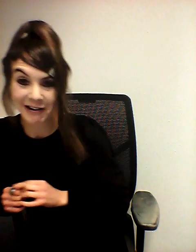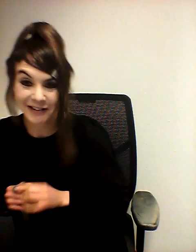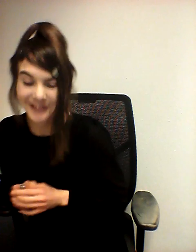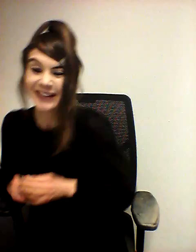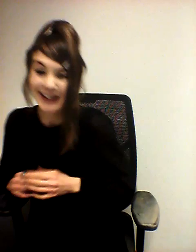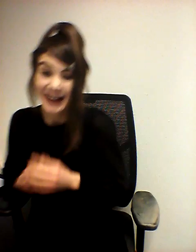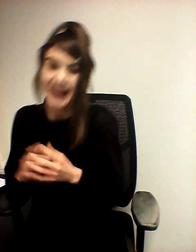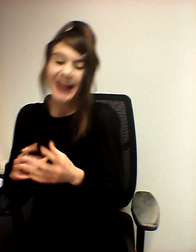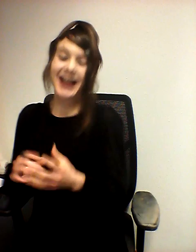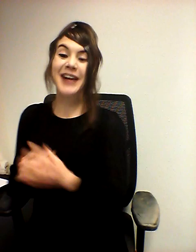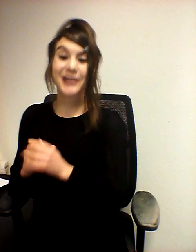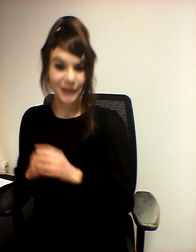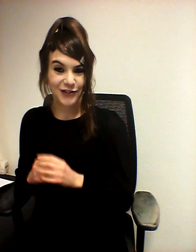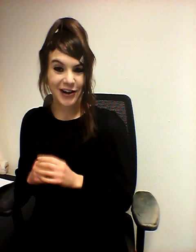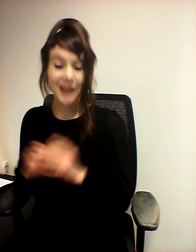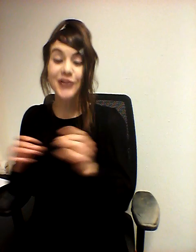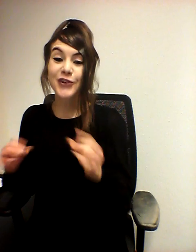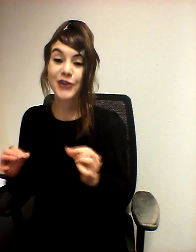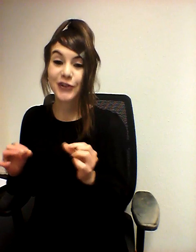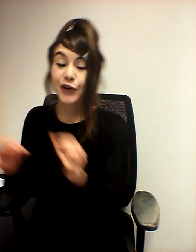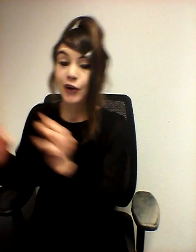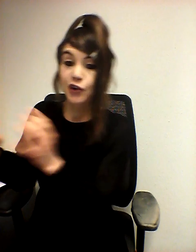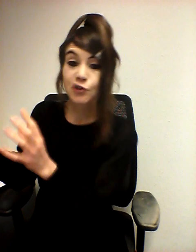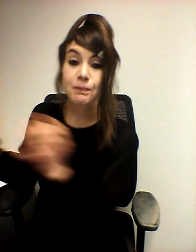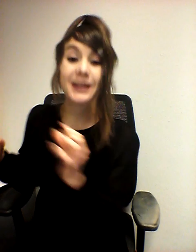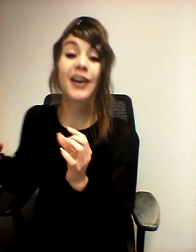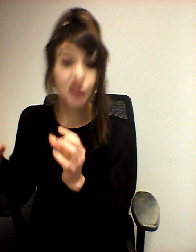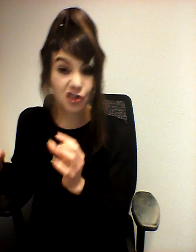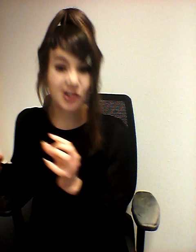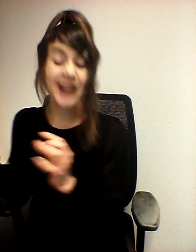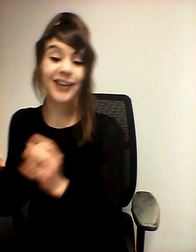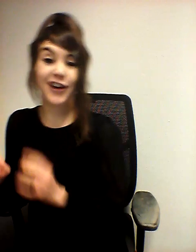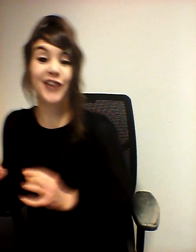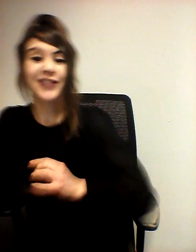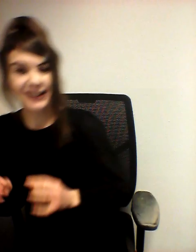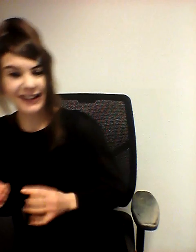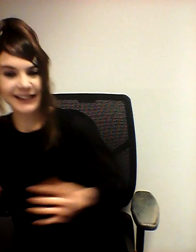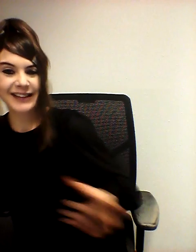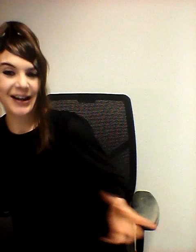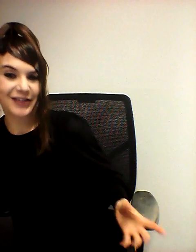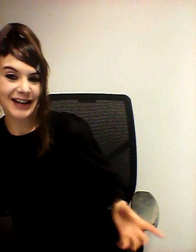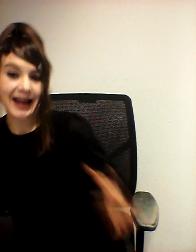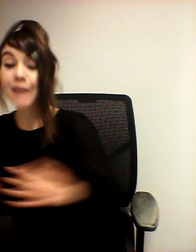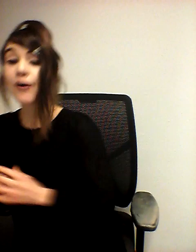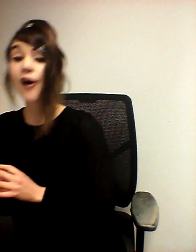want enkel dan kunnen de spiercellen in jouw lijf